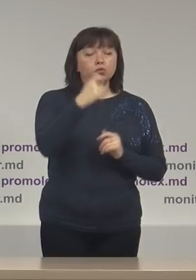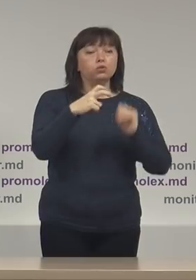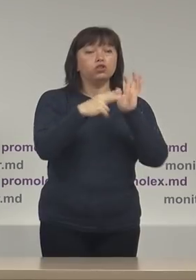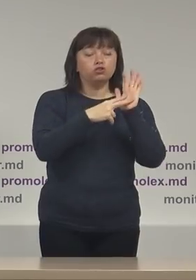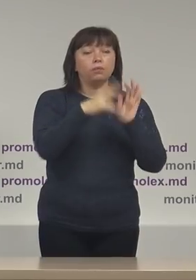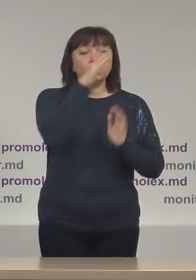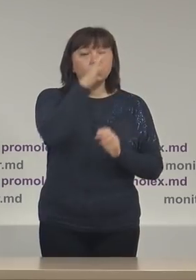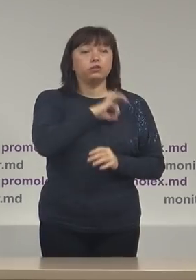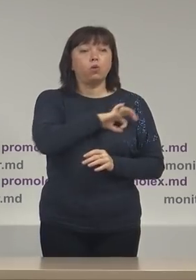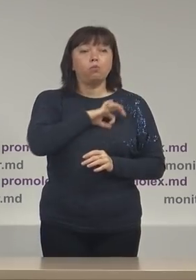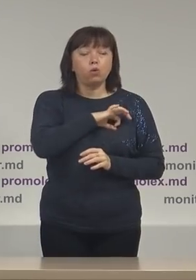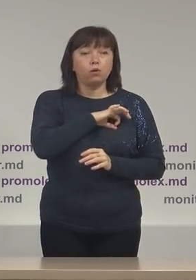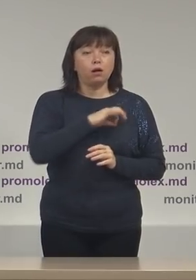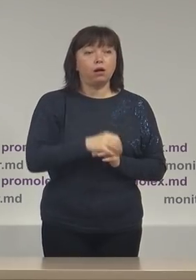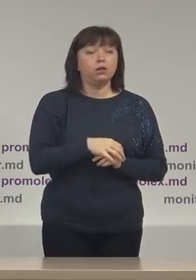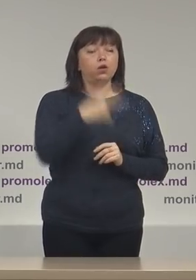1-107 Chișinău-Buiucani,